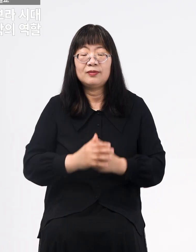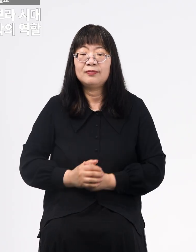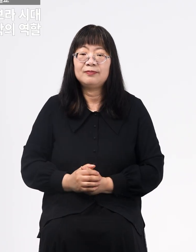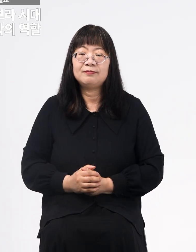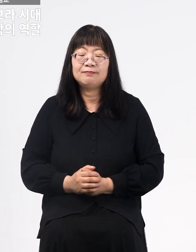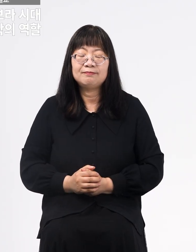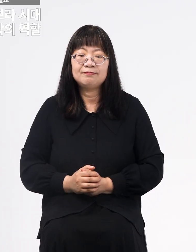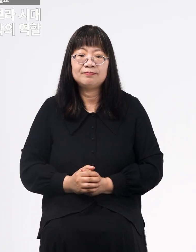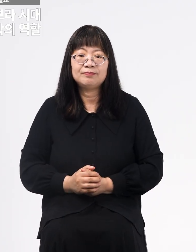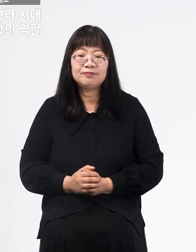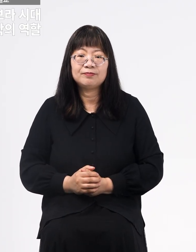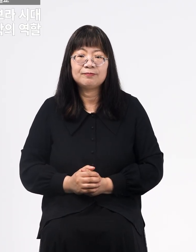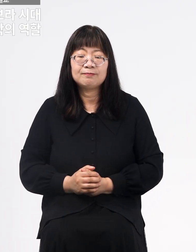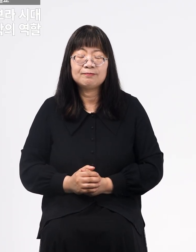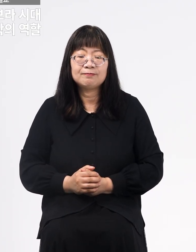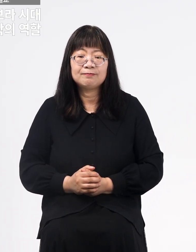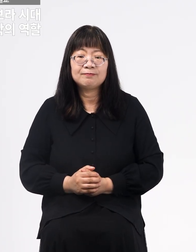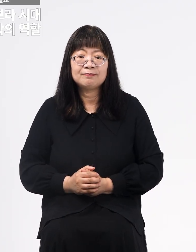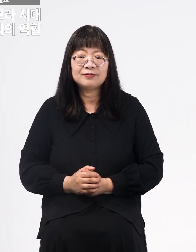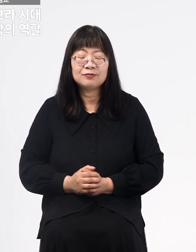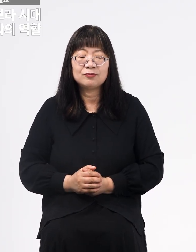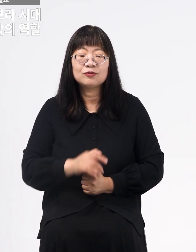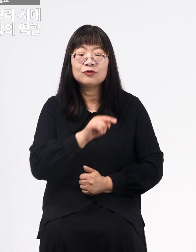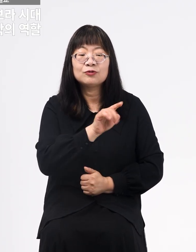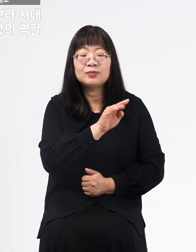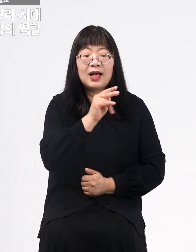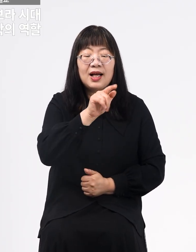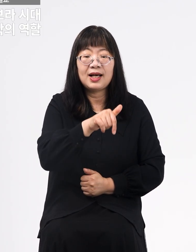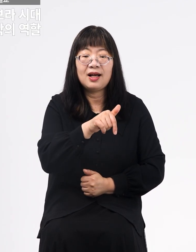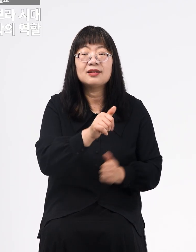그러면 그래도 남자인데